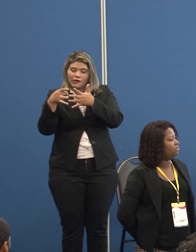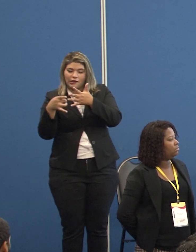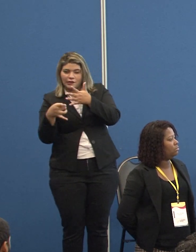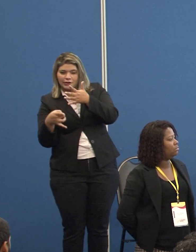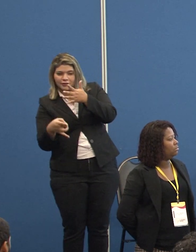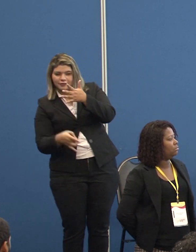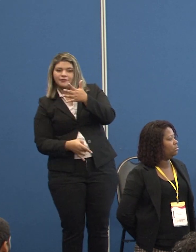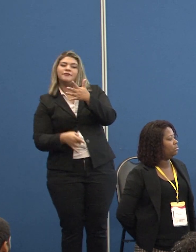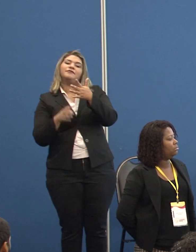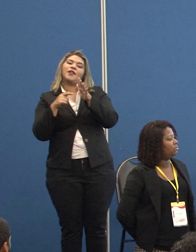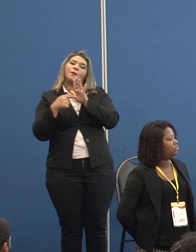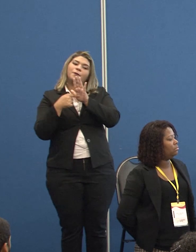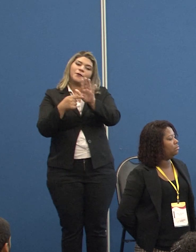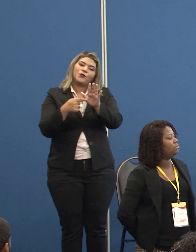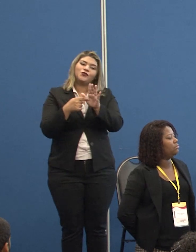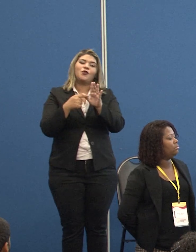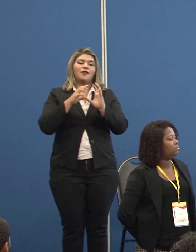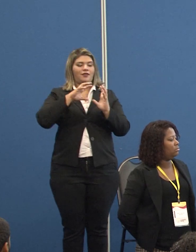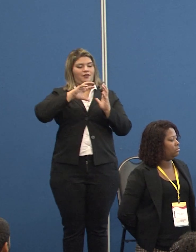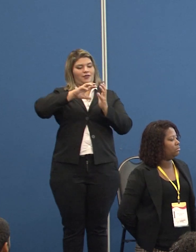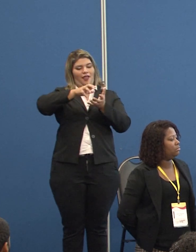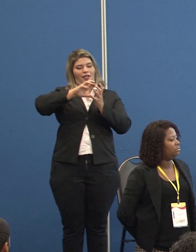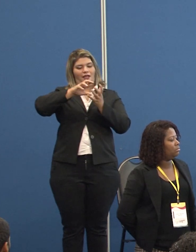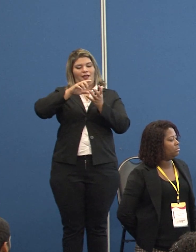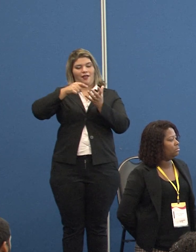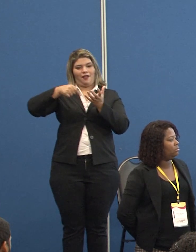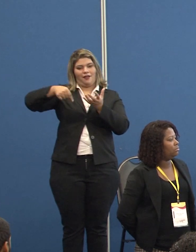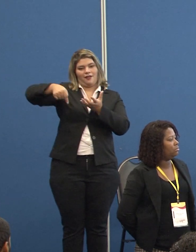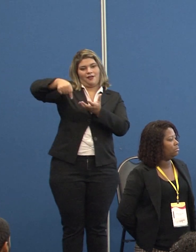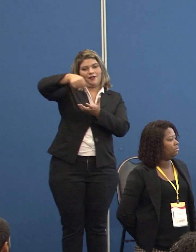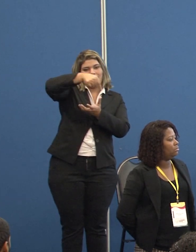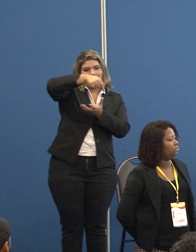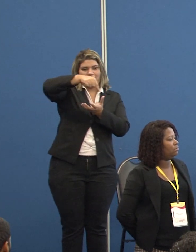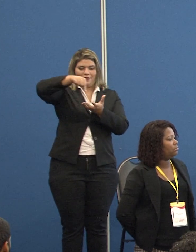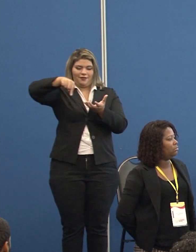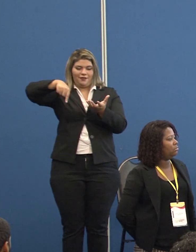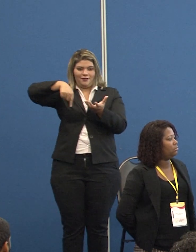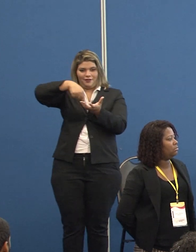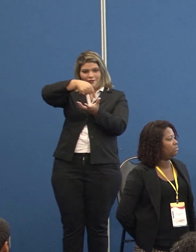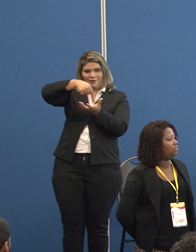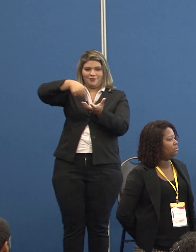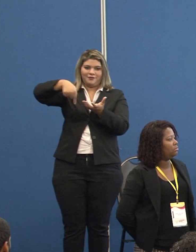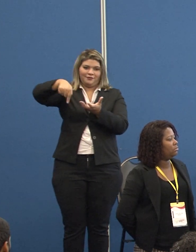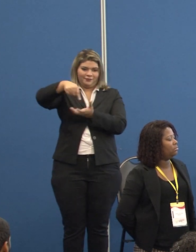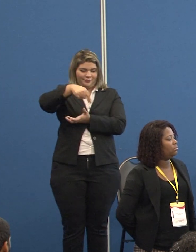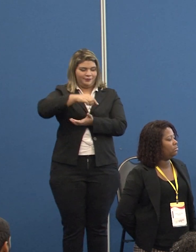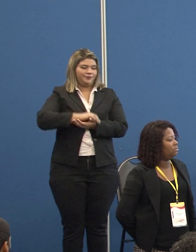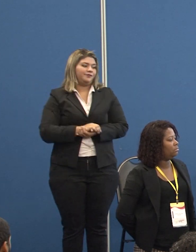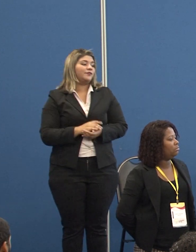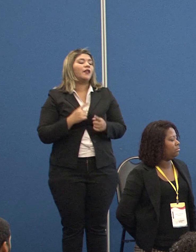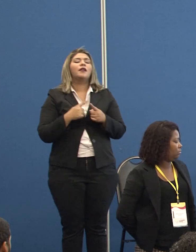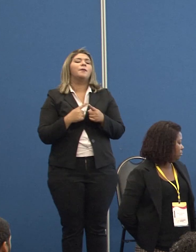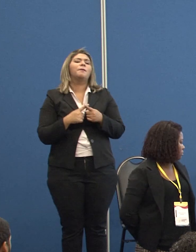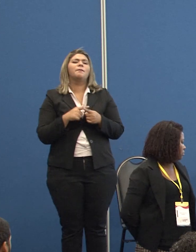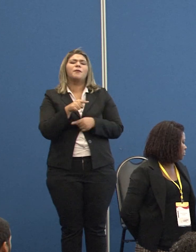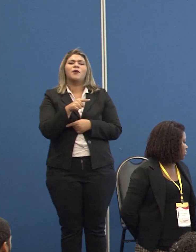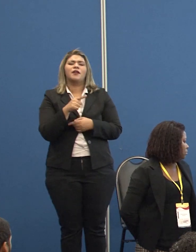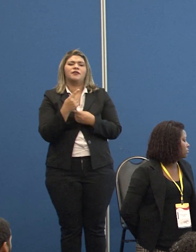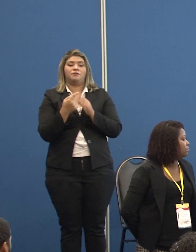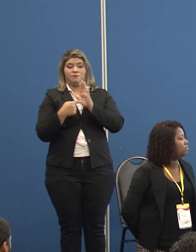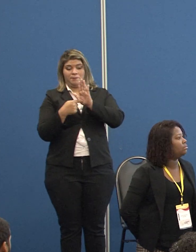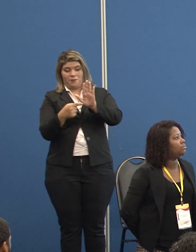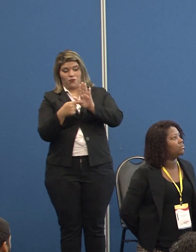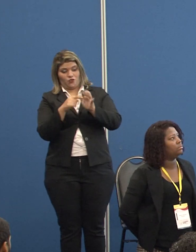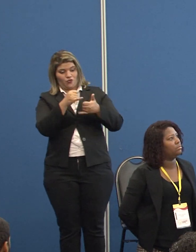em trabalhar translação e rotação, que foi o exemplo que eu trouxe para vocês, porque, a partir do momento que nós mostramos para eles